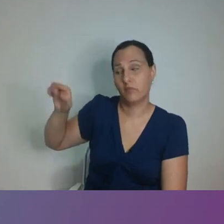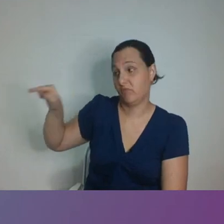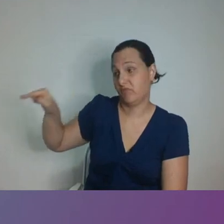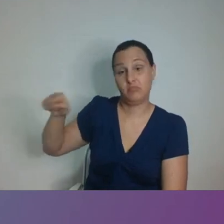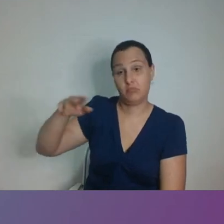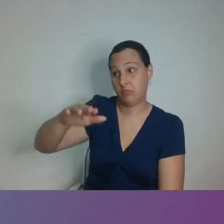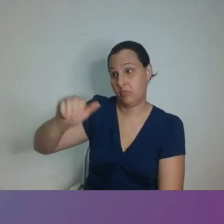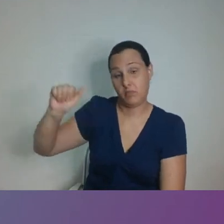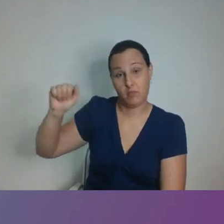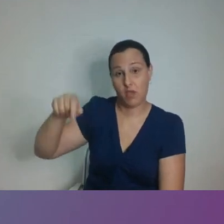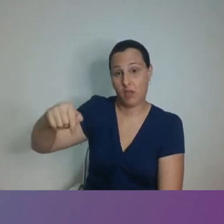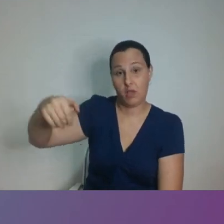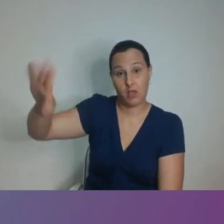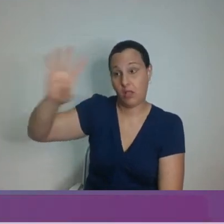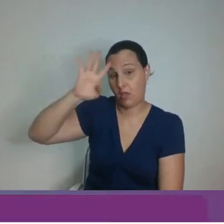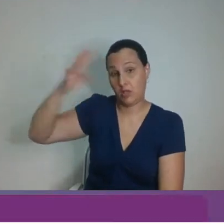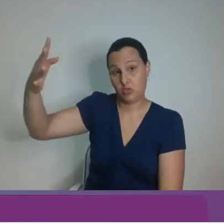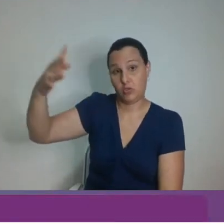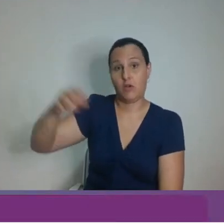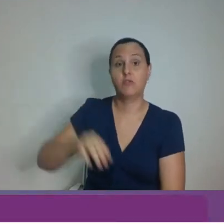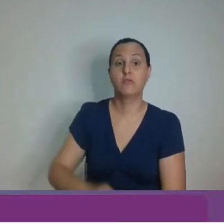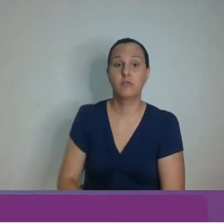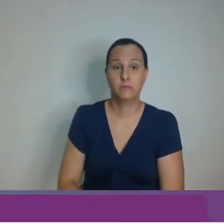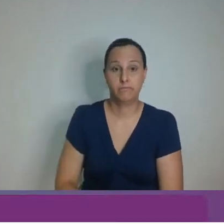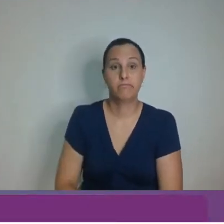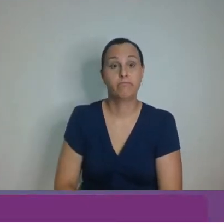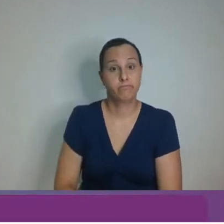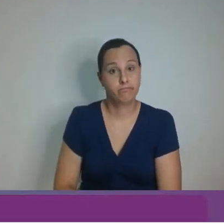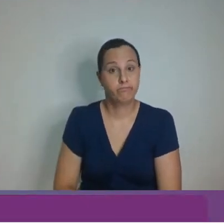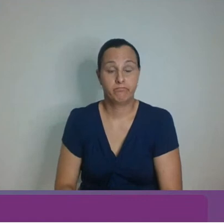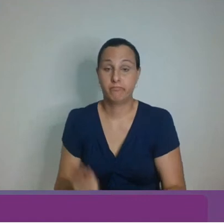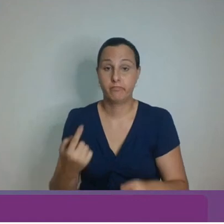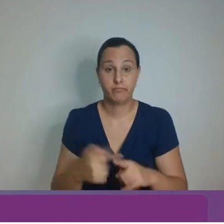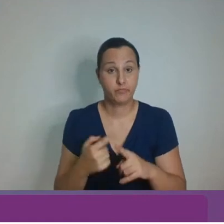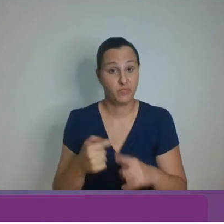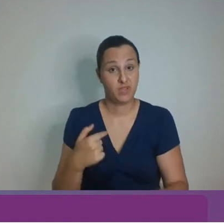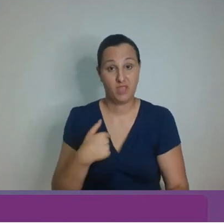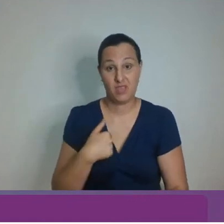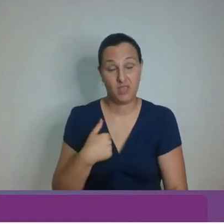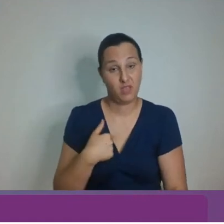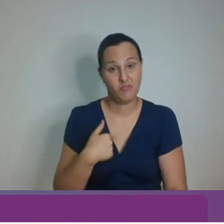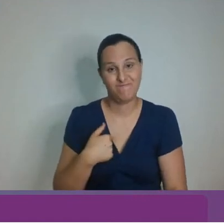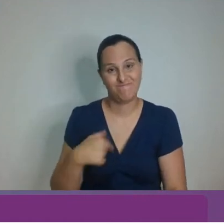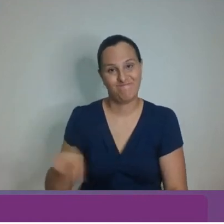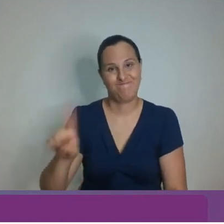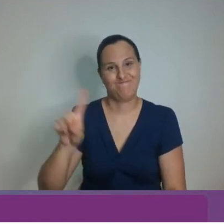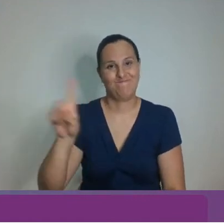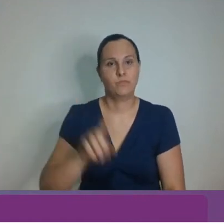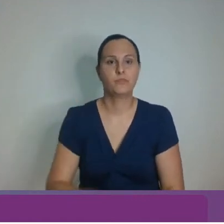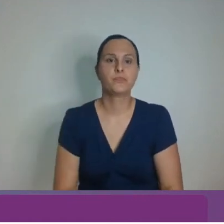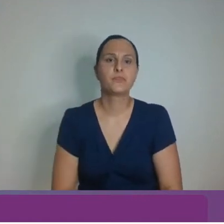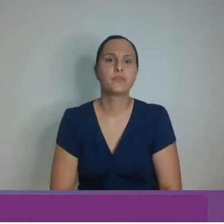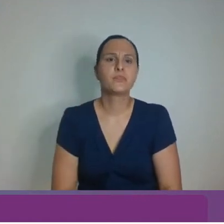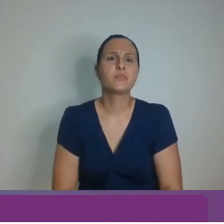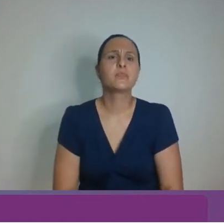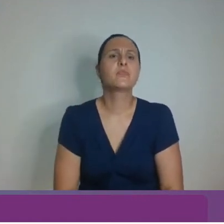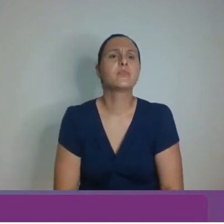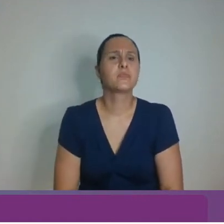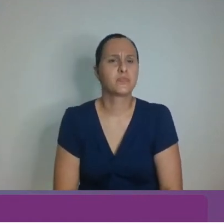Então, Daniel, uma coisa, Daniel, é ser imparcial. Outra coisa é ser neutro. São conceitos